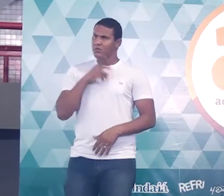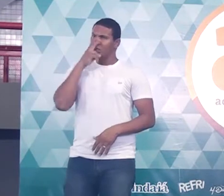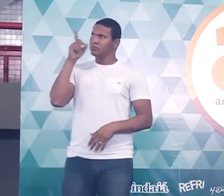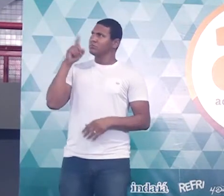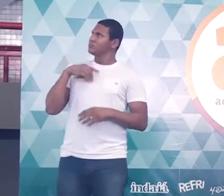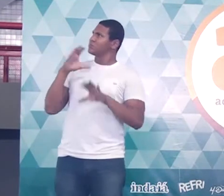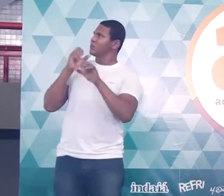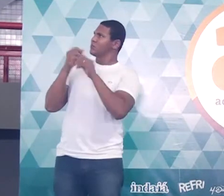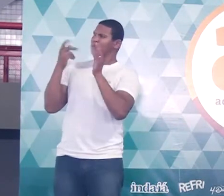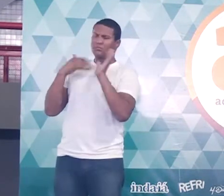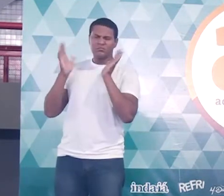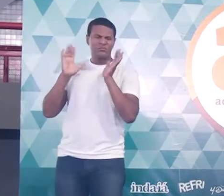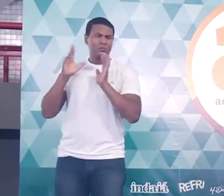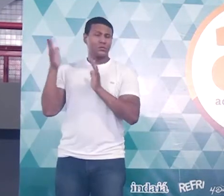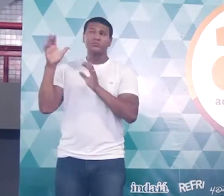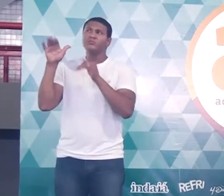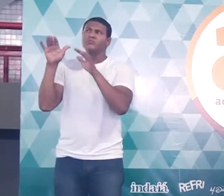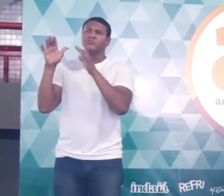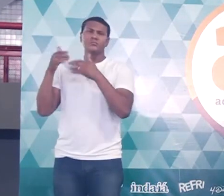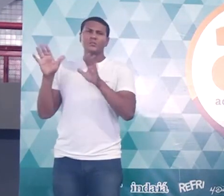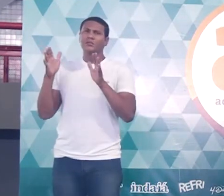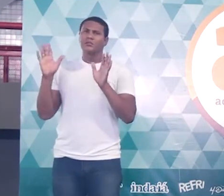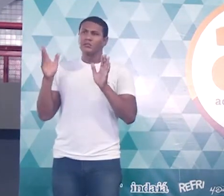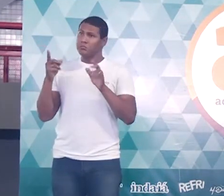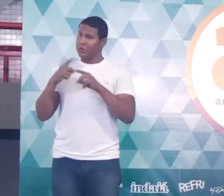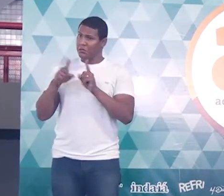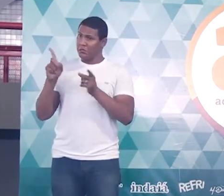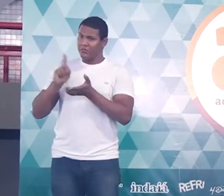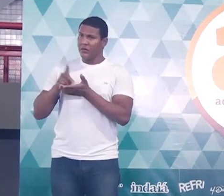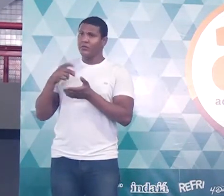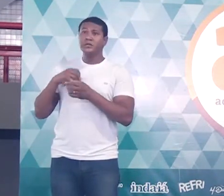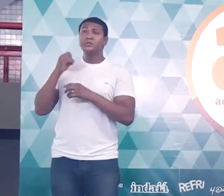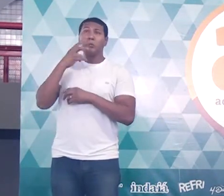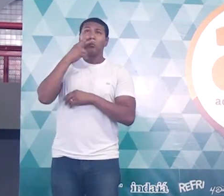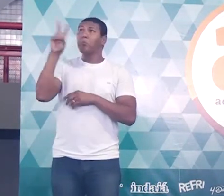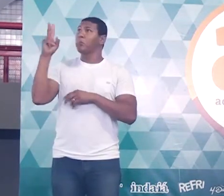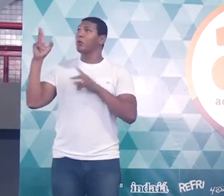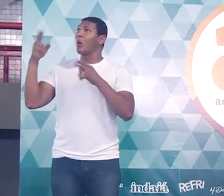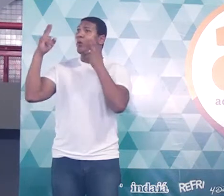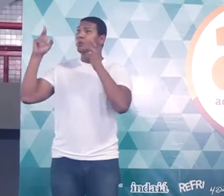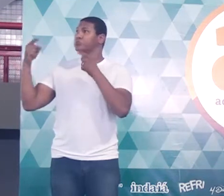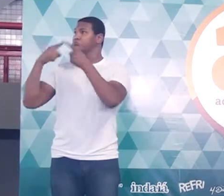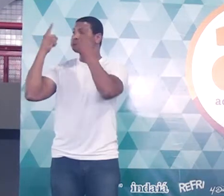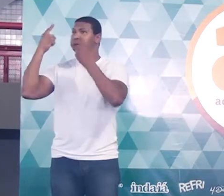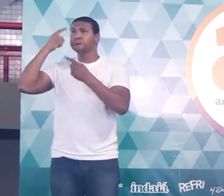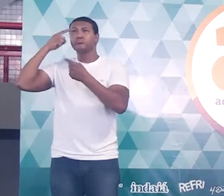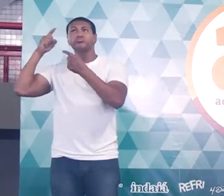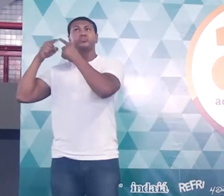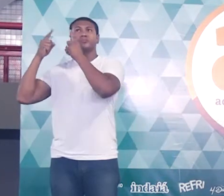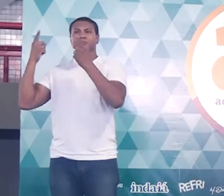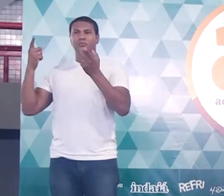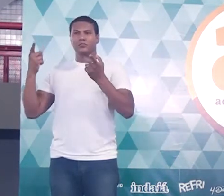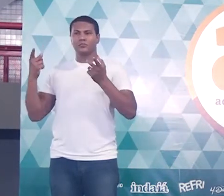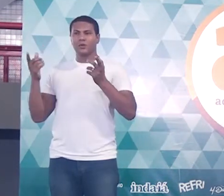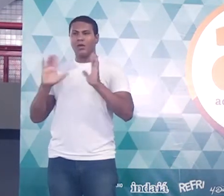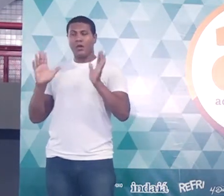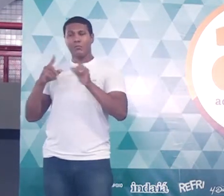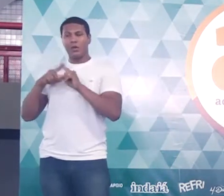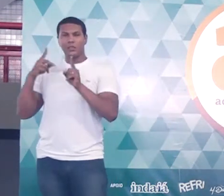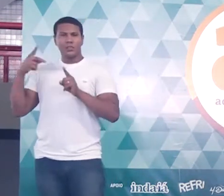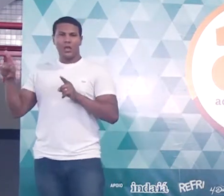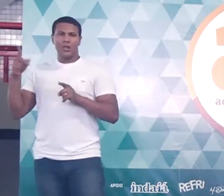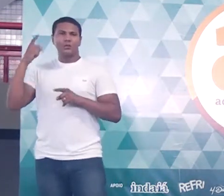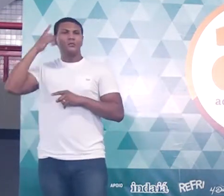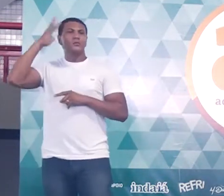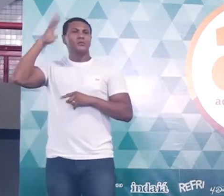aqui. Assim, não quero ver não. Né? A gente tem até medo, né? Vai que eu veja, né? vai que existe mesmo, mas isso é alucinação,